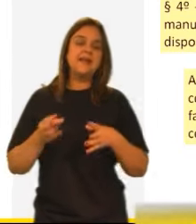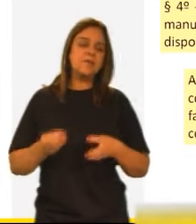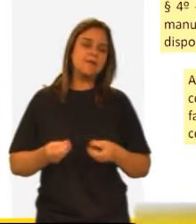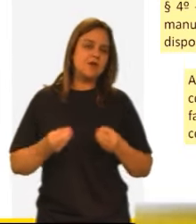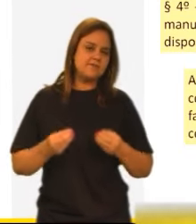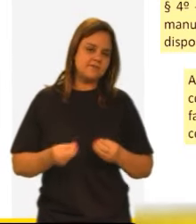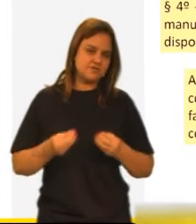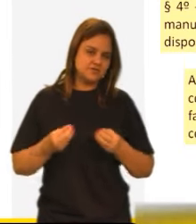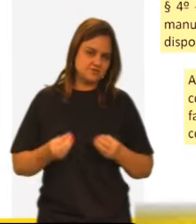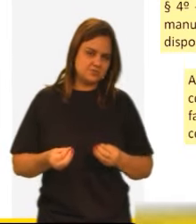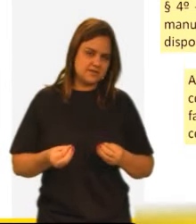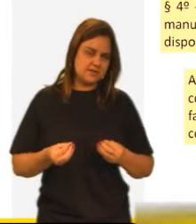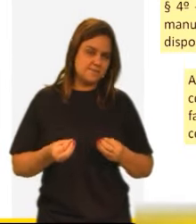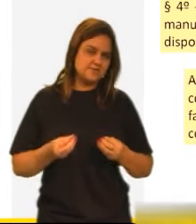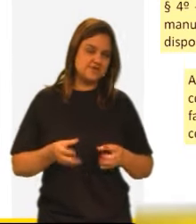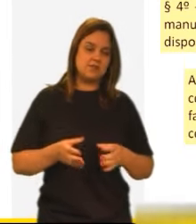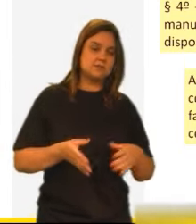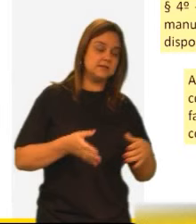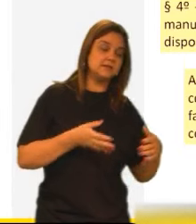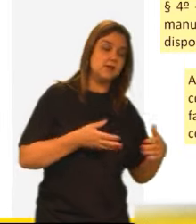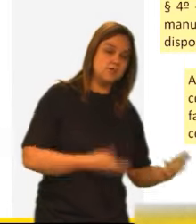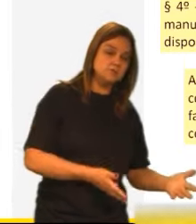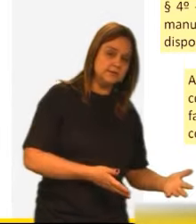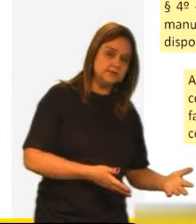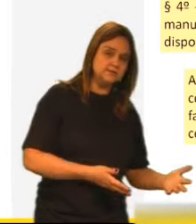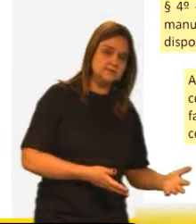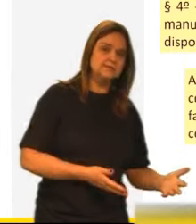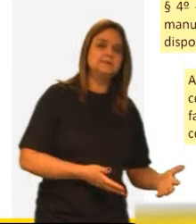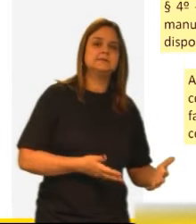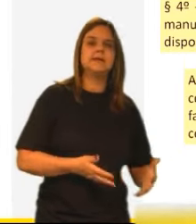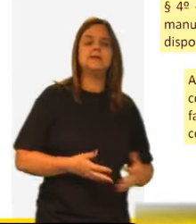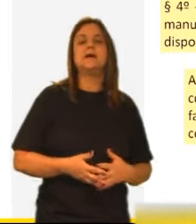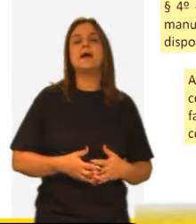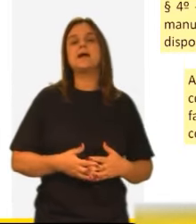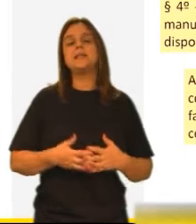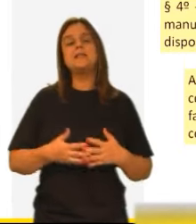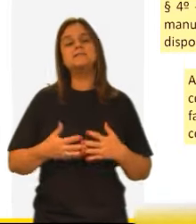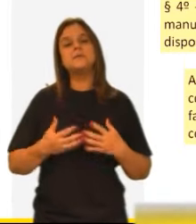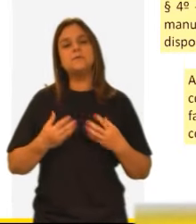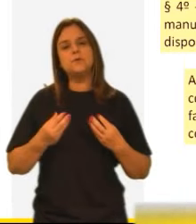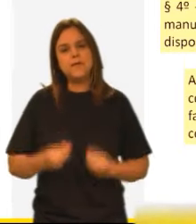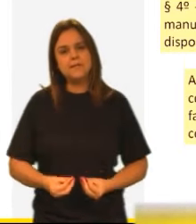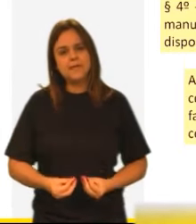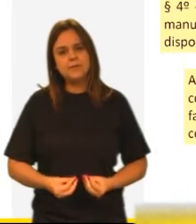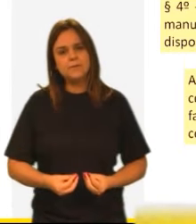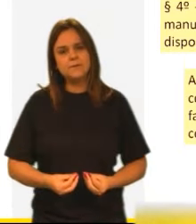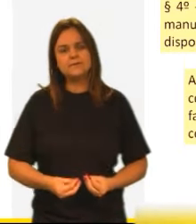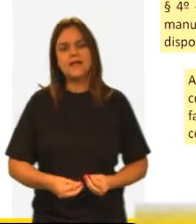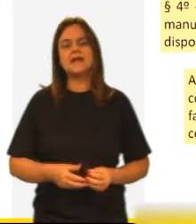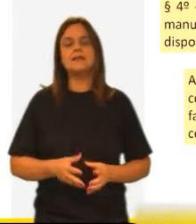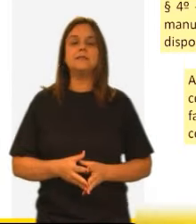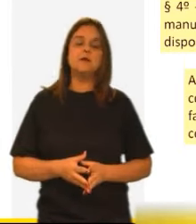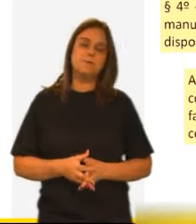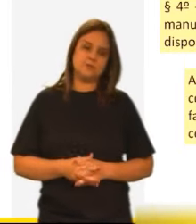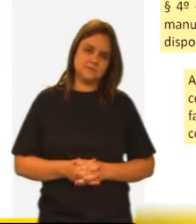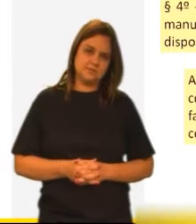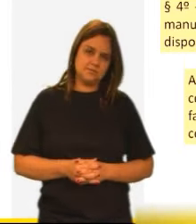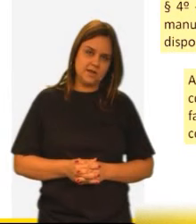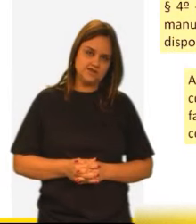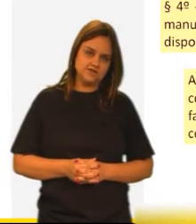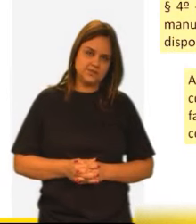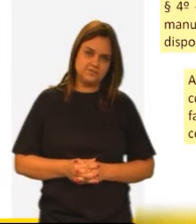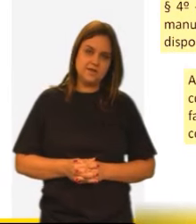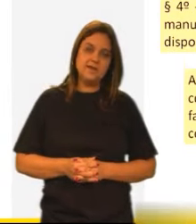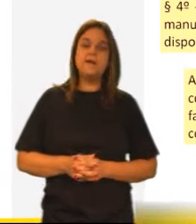Para criar uma nova fonte de custeio, a base de cálculo tem que ser outra, né? Tem que ser por lei complementar e não pode